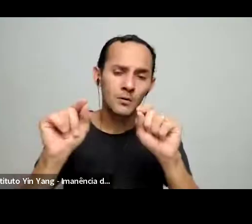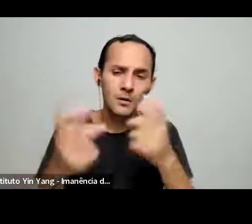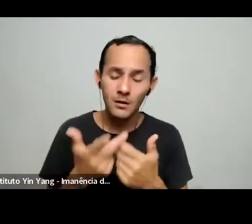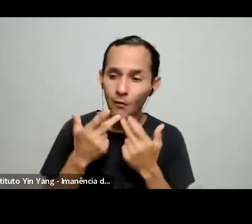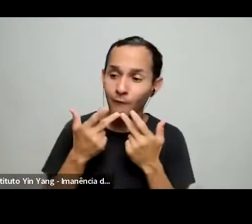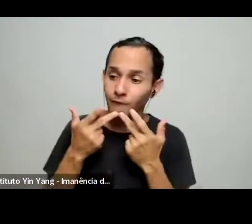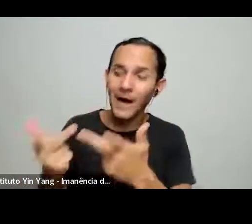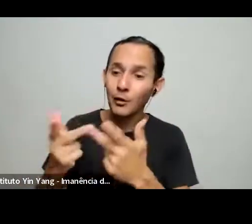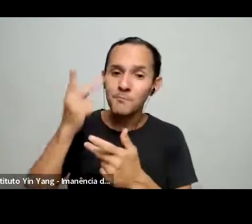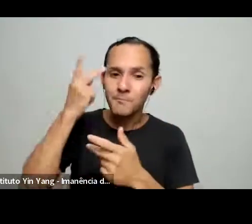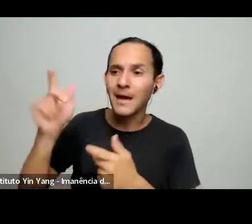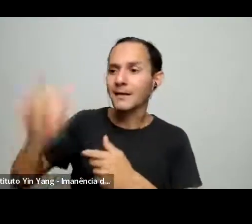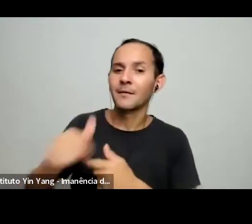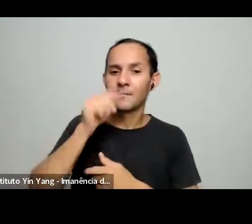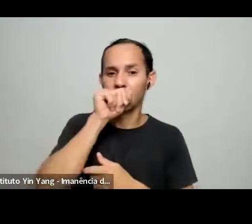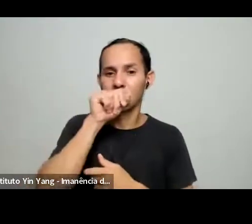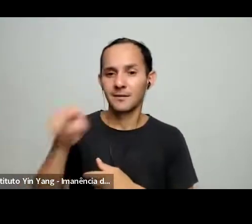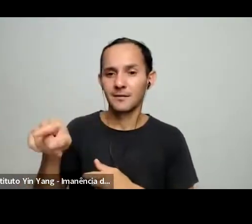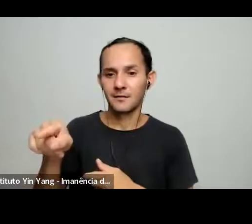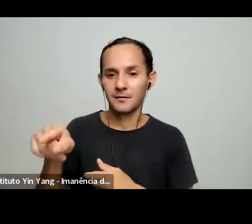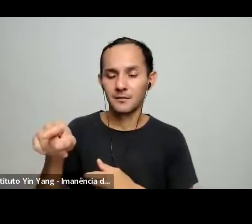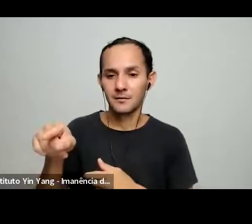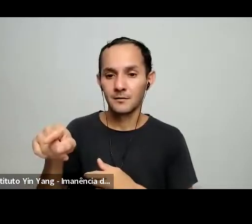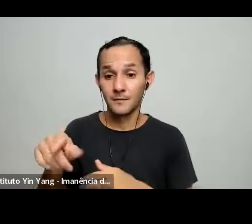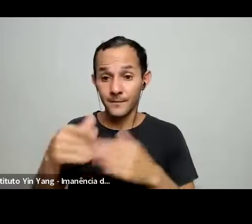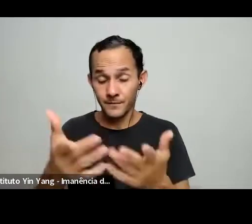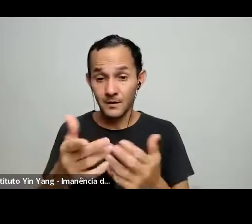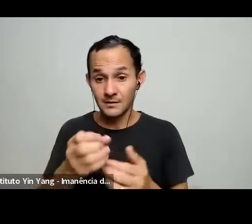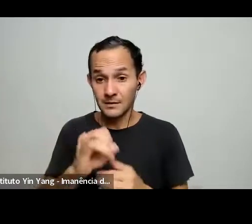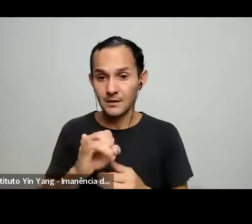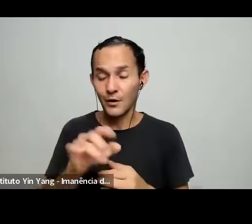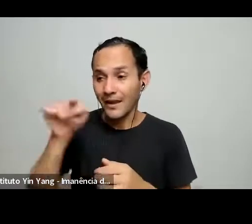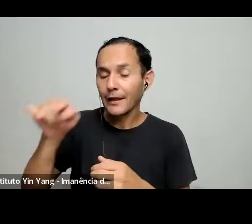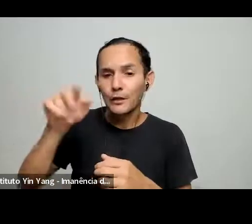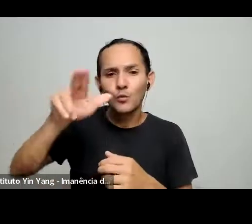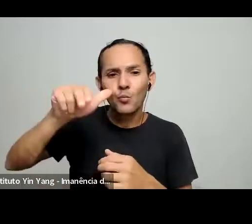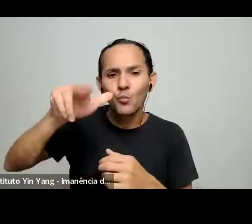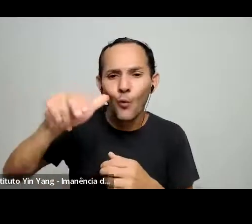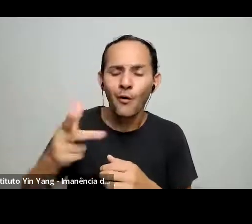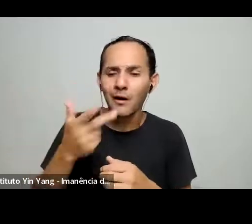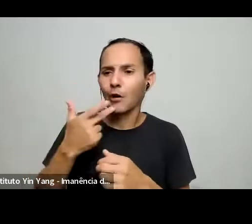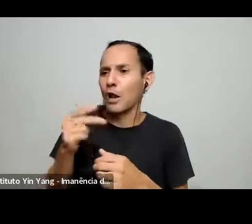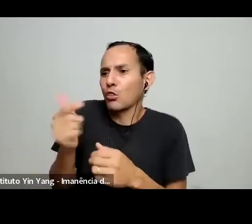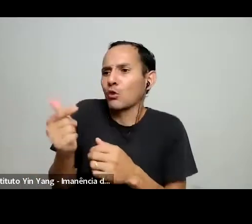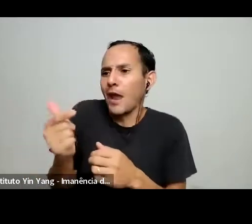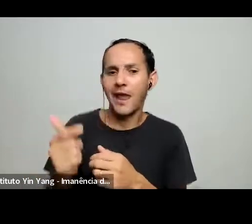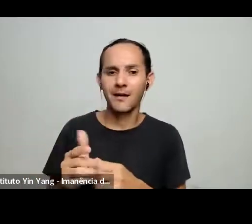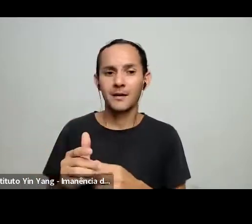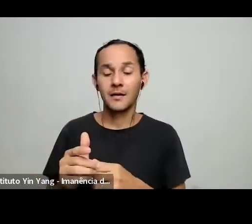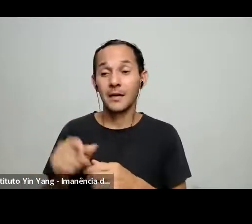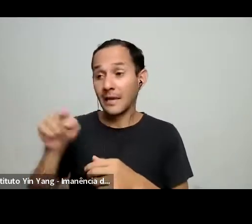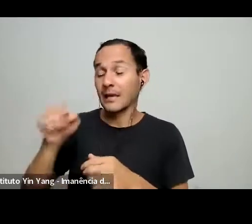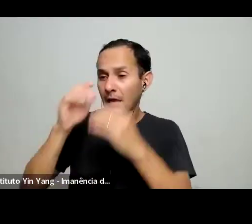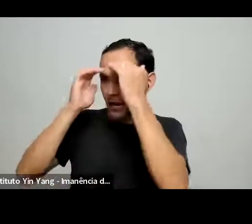mãe, né? Bom, então, se a gente, ele nunca negou a existência disso. Ele tem um